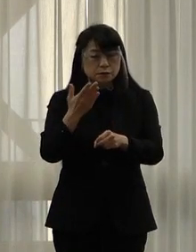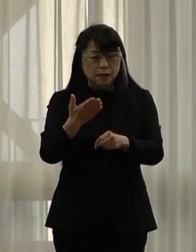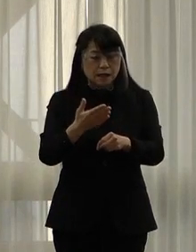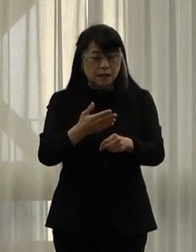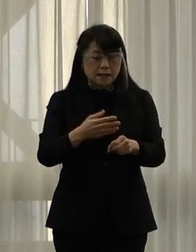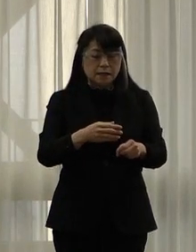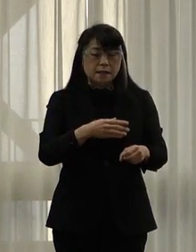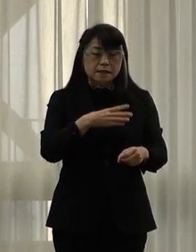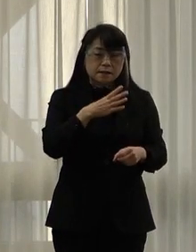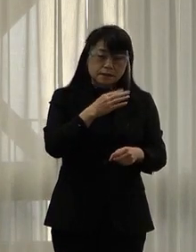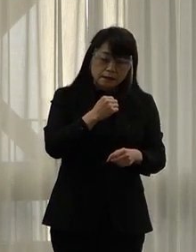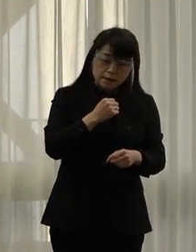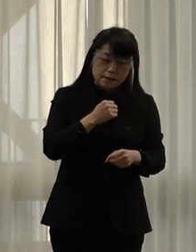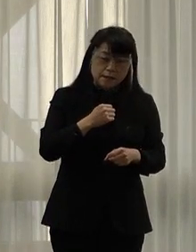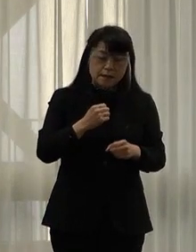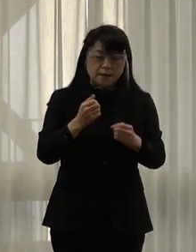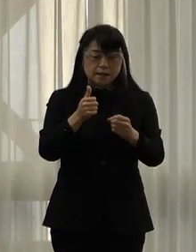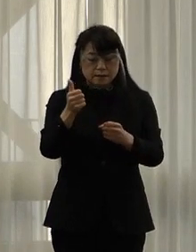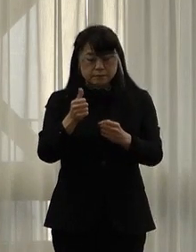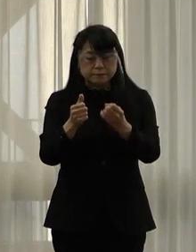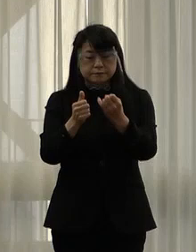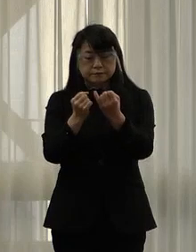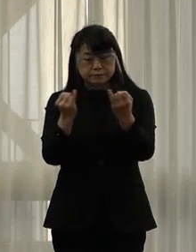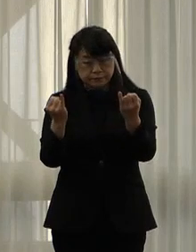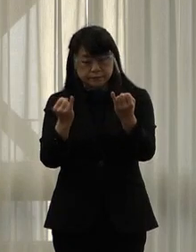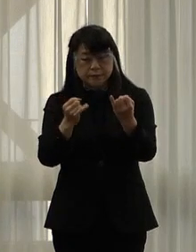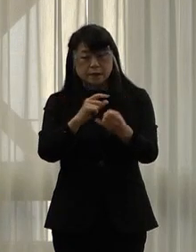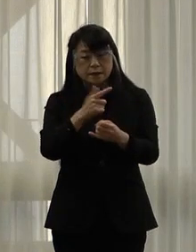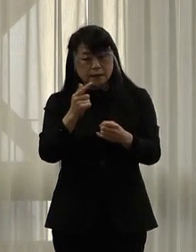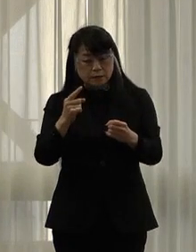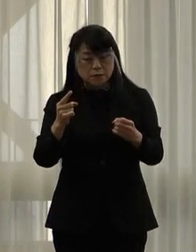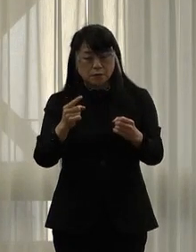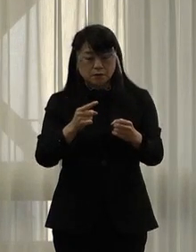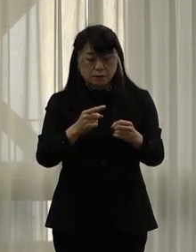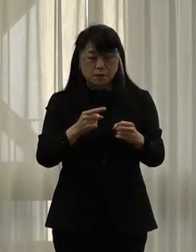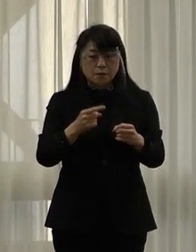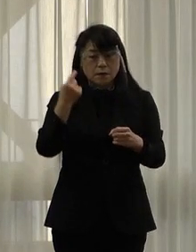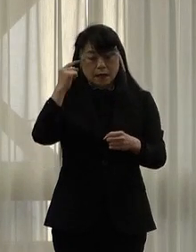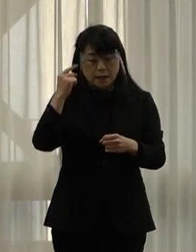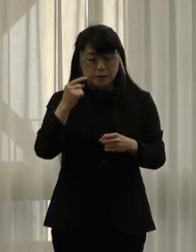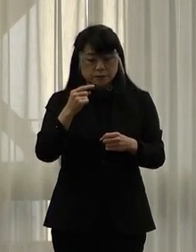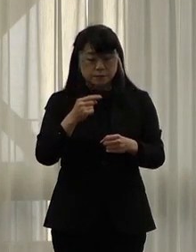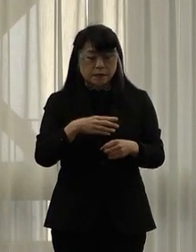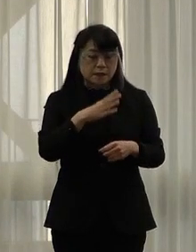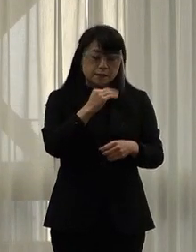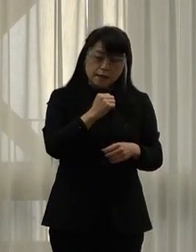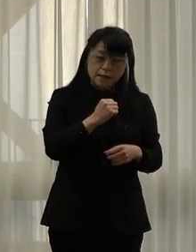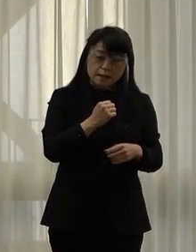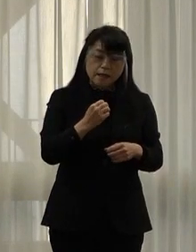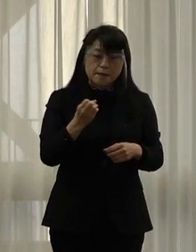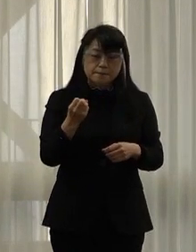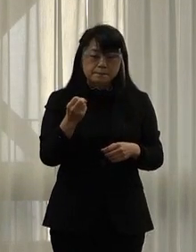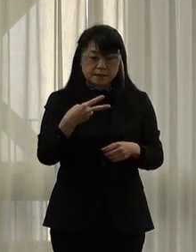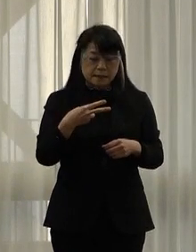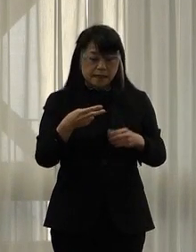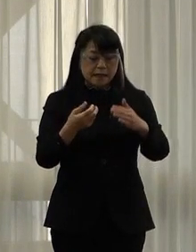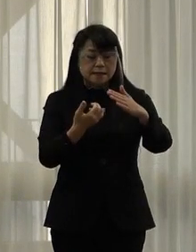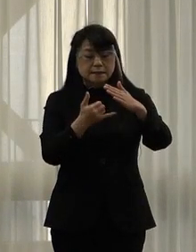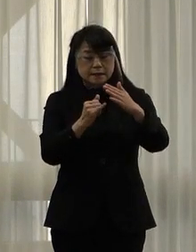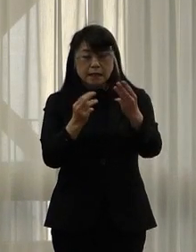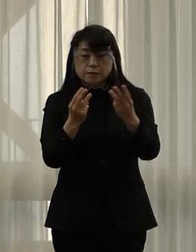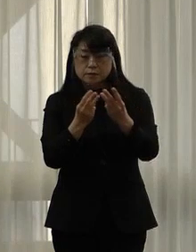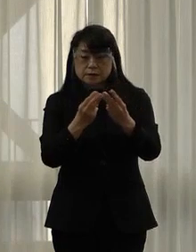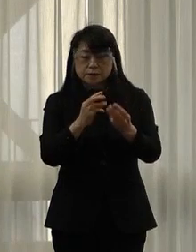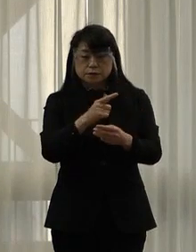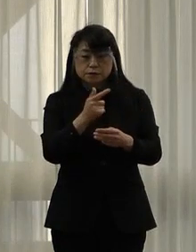かける職業ということで、まあ、一つ考えてみる、あるいは年齢かける世帯の人数ということで、考え